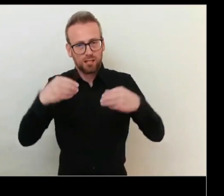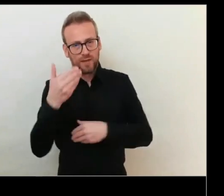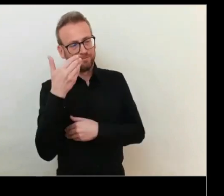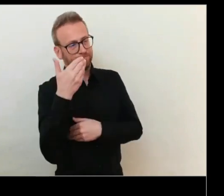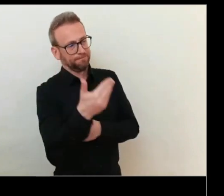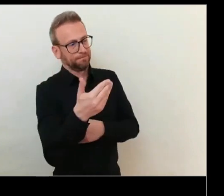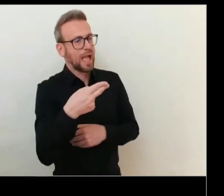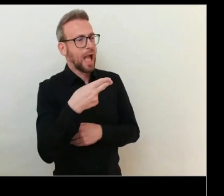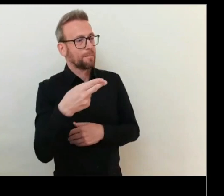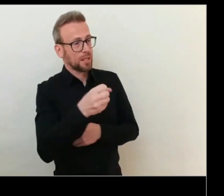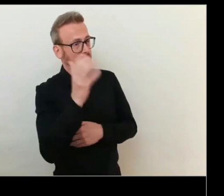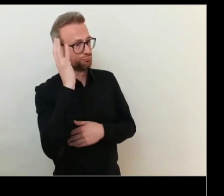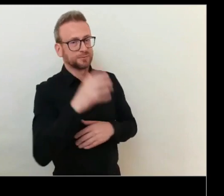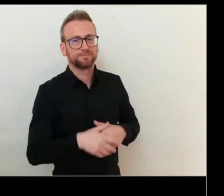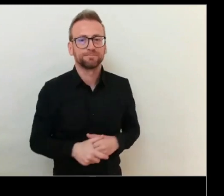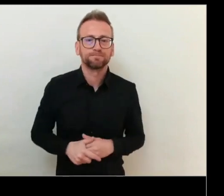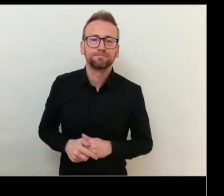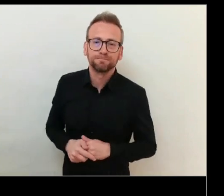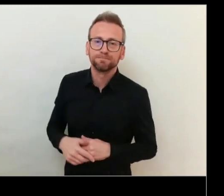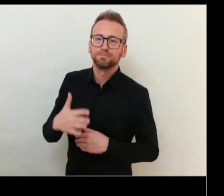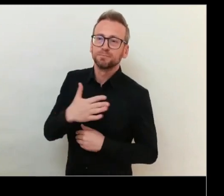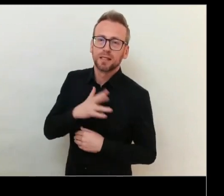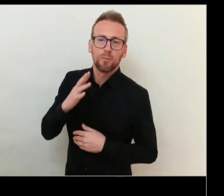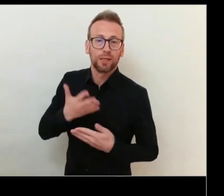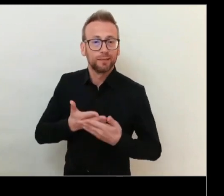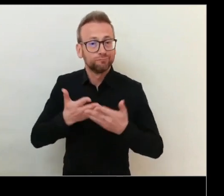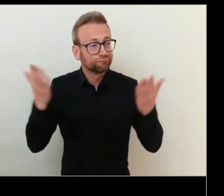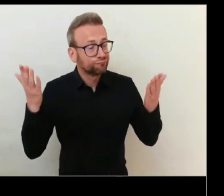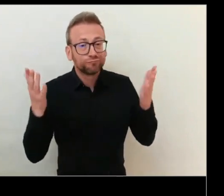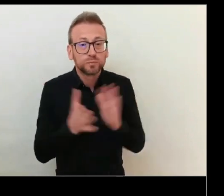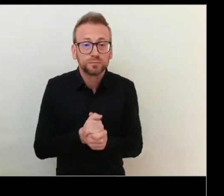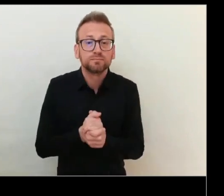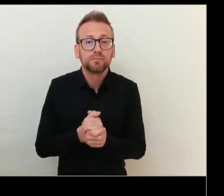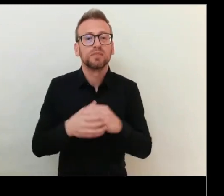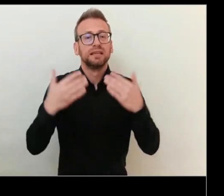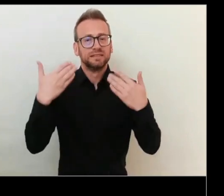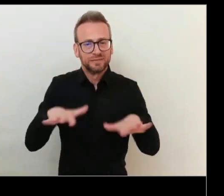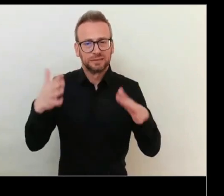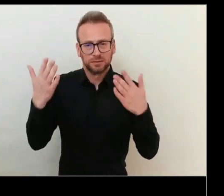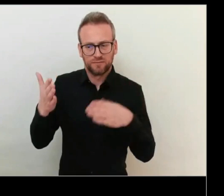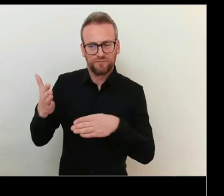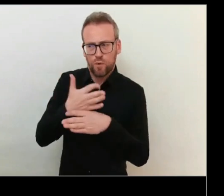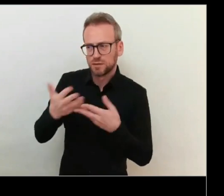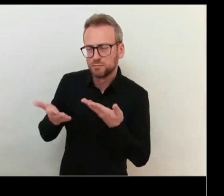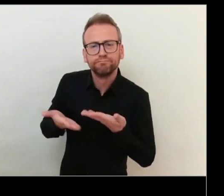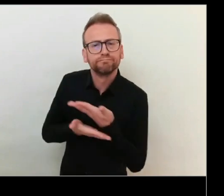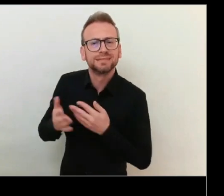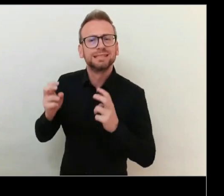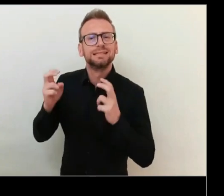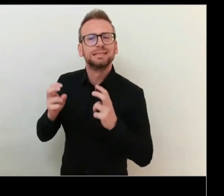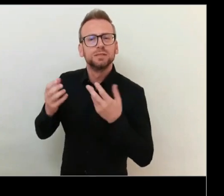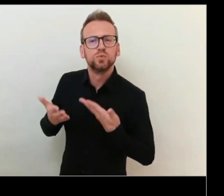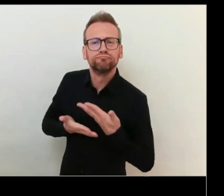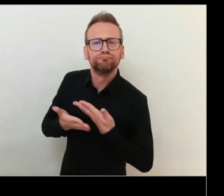der Sitzung des Bayerischen Ministerrats, die unter der Leitung von Ministerpräsident Dr. Markus Söder wieder als Videoschaltkonferenz